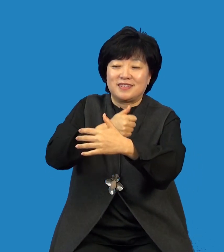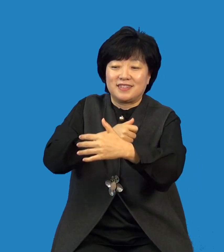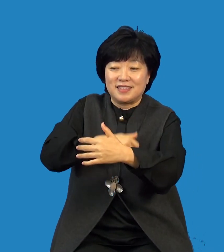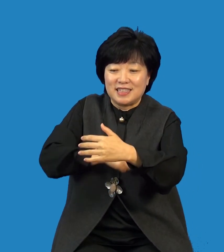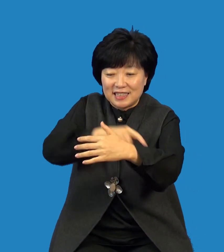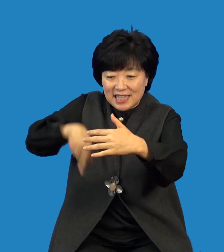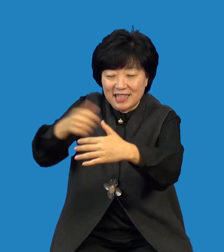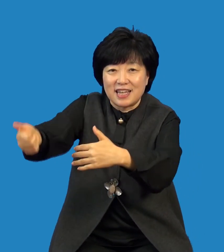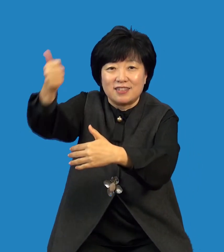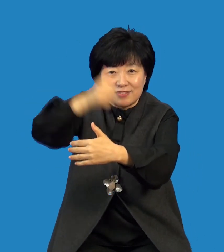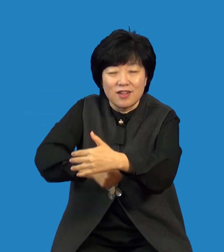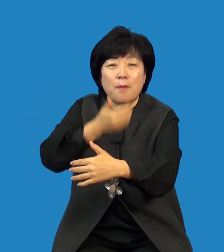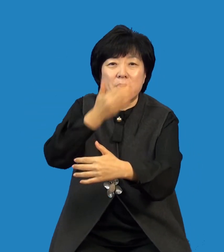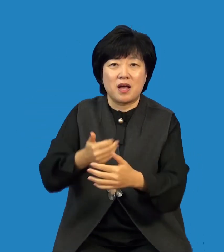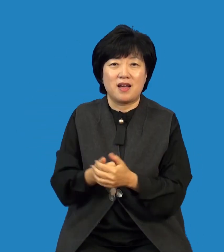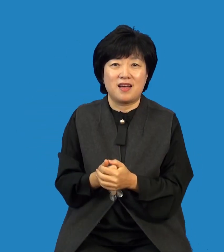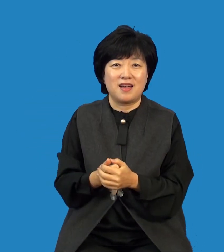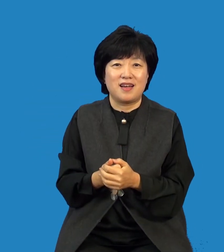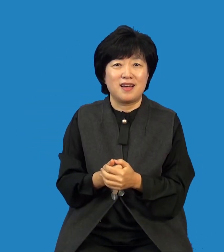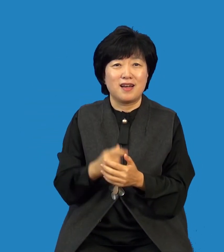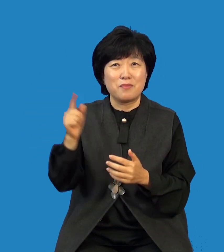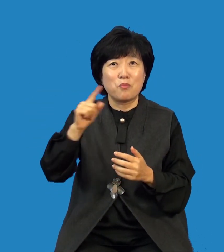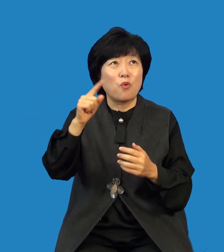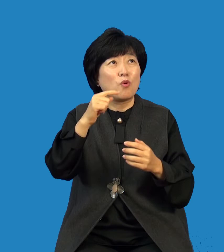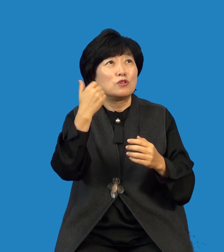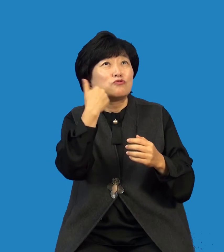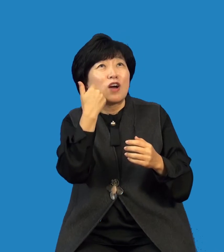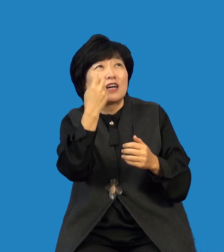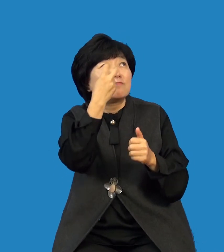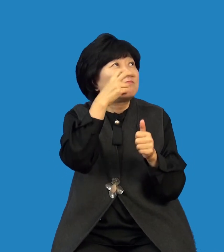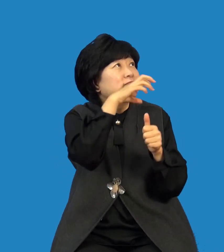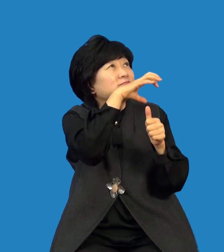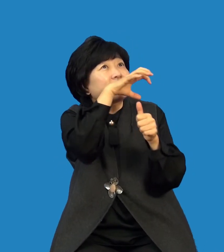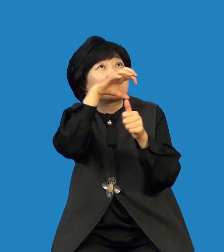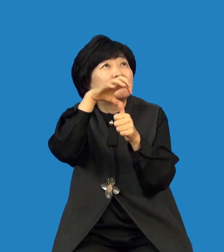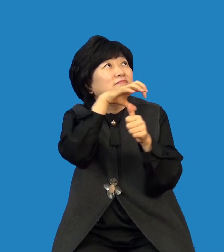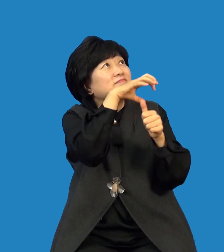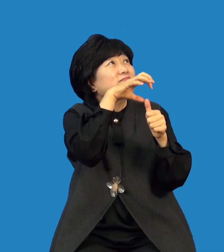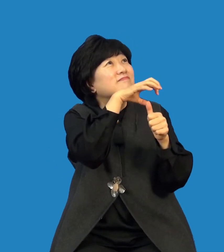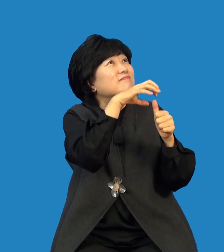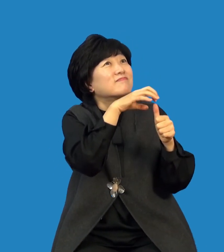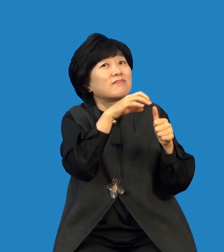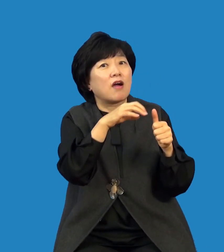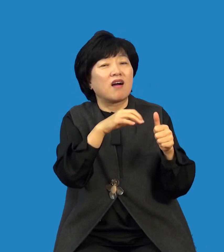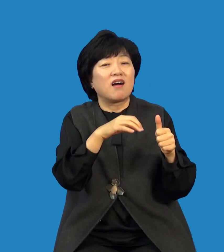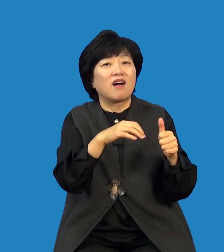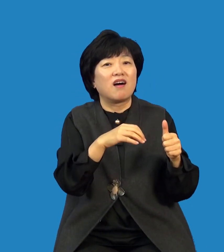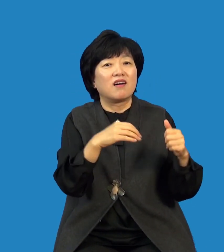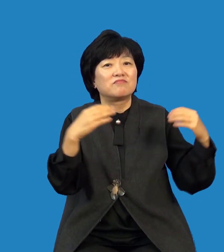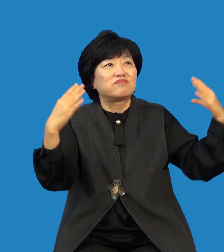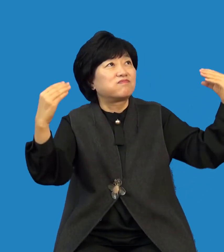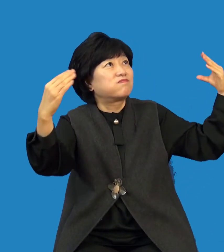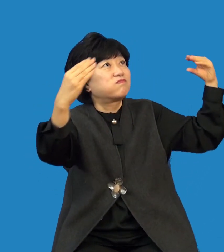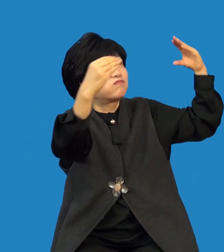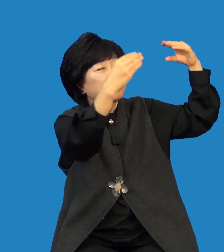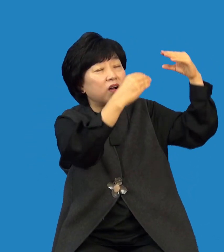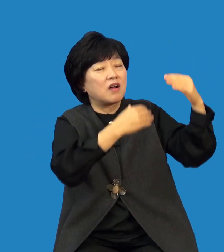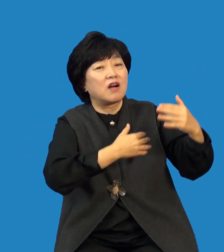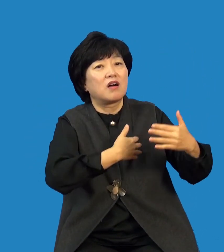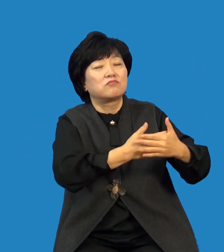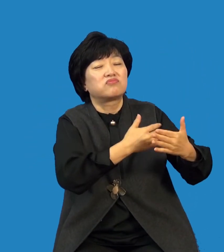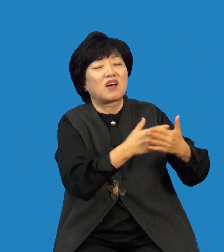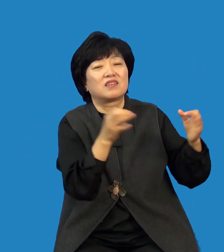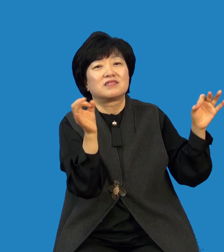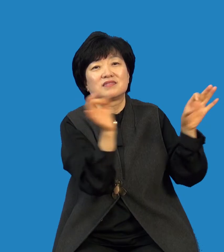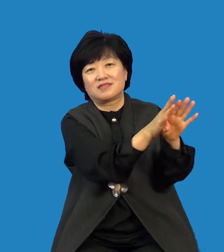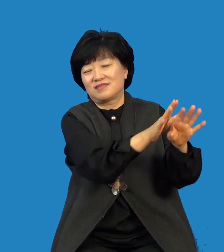벌어도 CCTV를 달아도 별의별 짓을 다 해도 여러분, 이 불안은 해결되지 않습니다. 왜? 제가 이만한